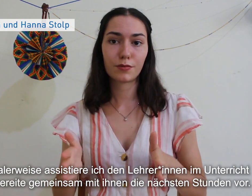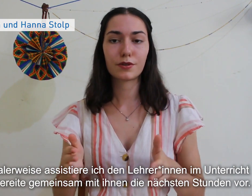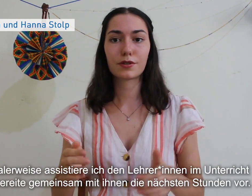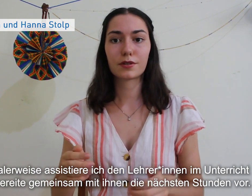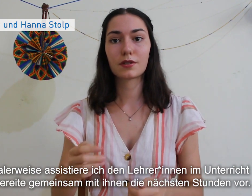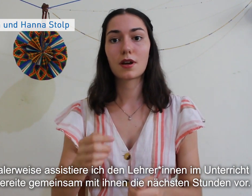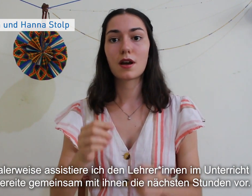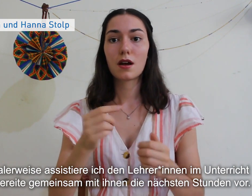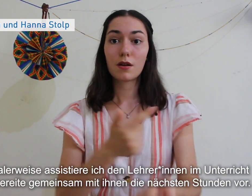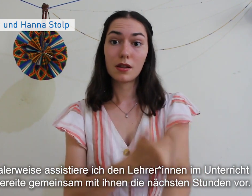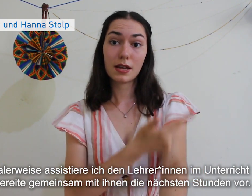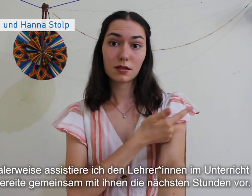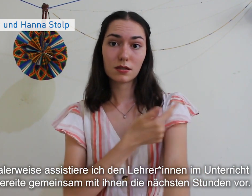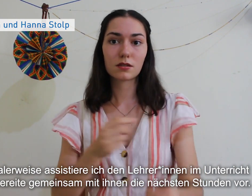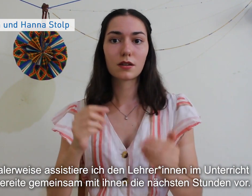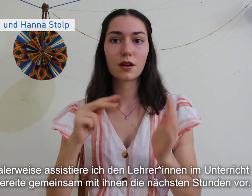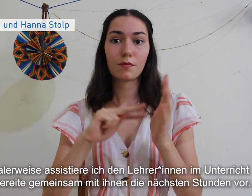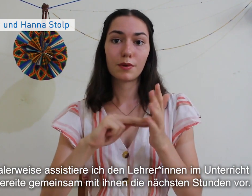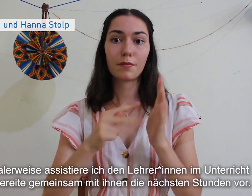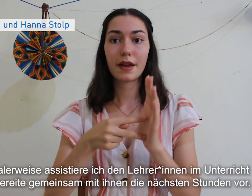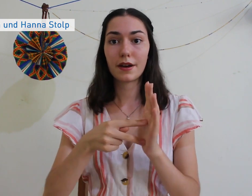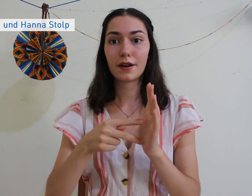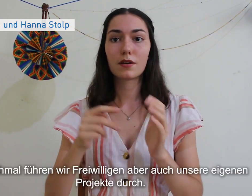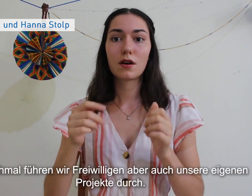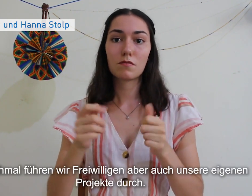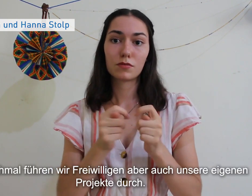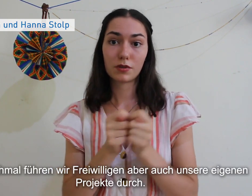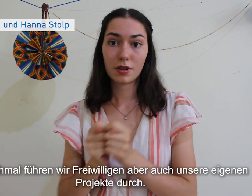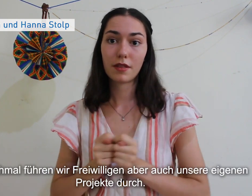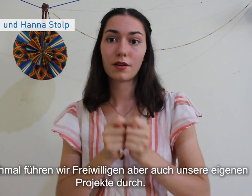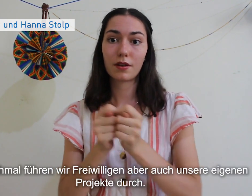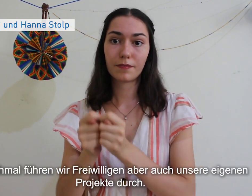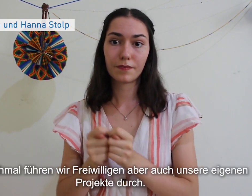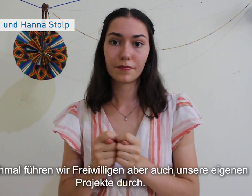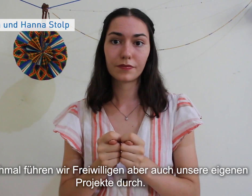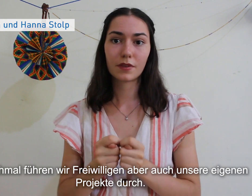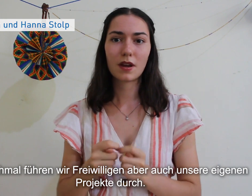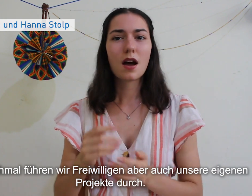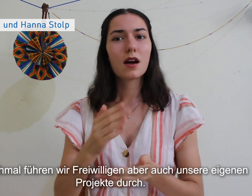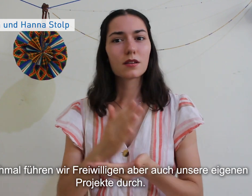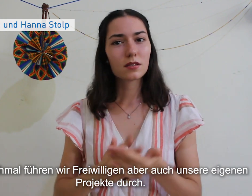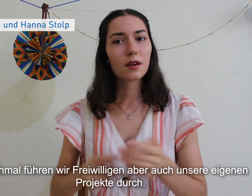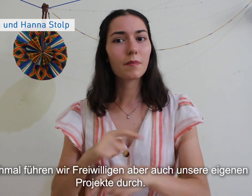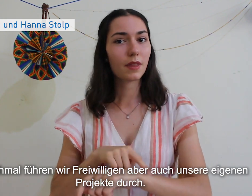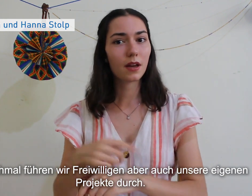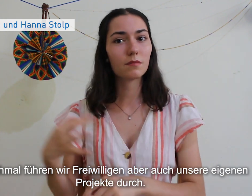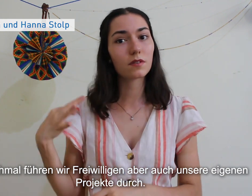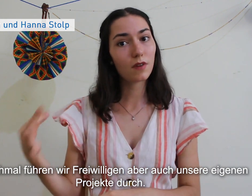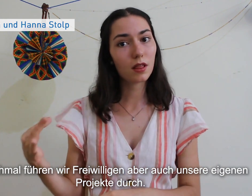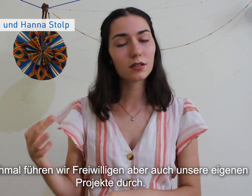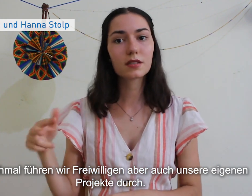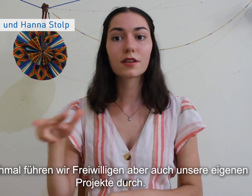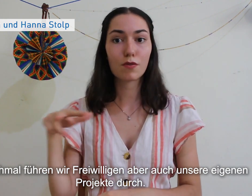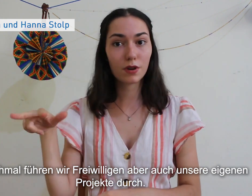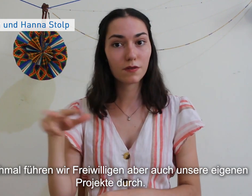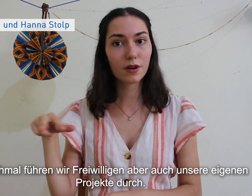gemeinsam mit ihnen die nächsten Stunden vor. Manchmal führen wir Freiwilligen, aber auch unsere eigenen Projekte durch.